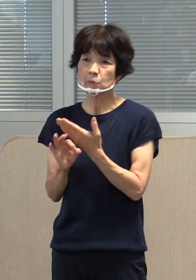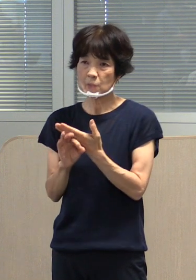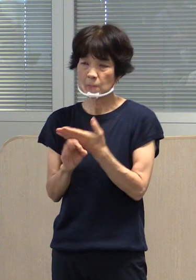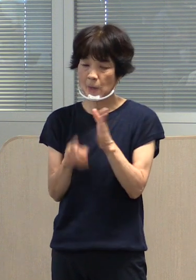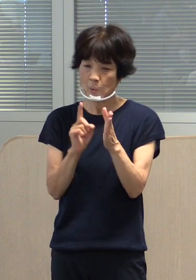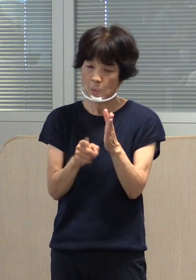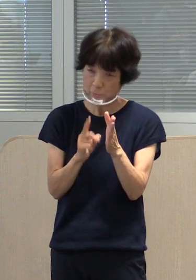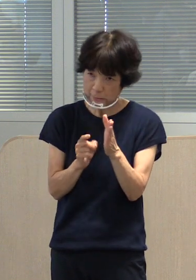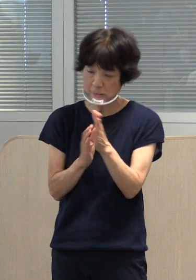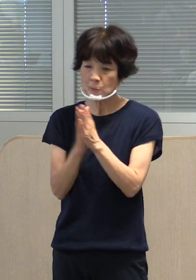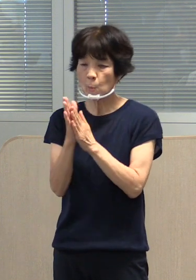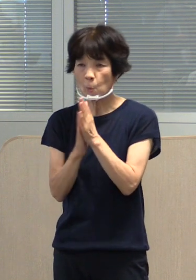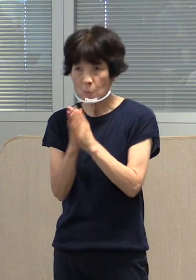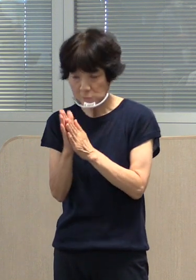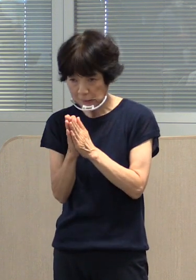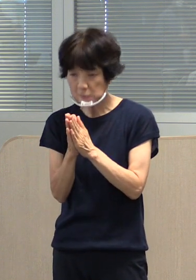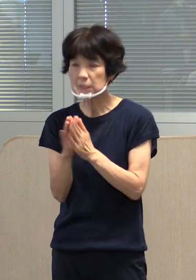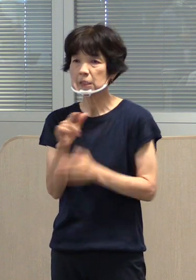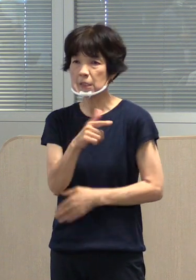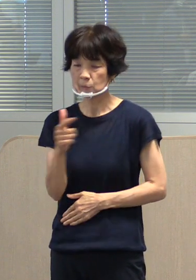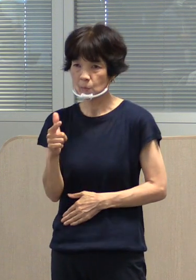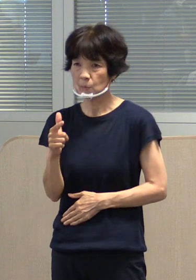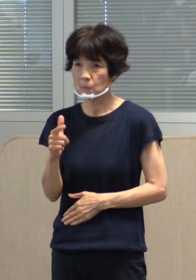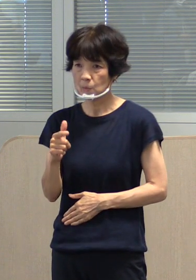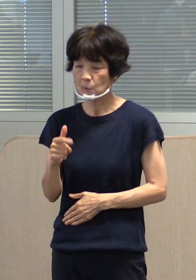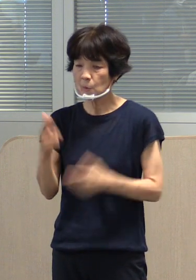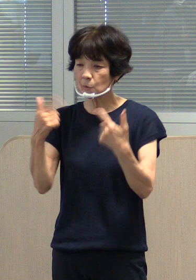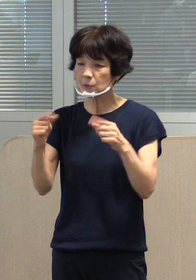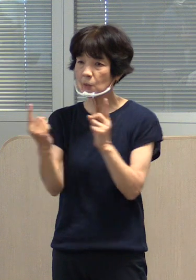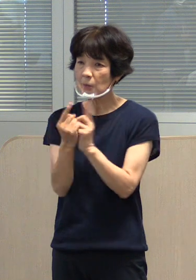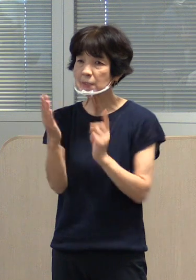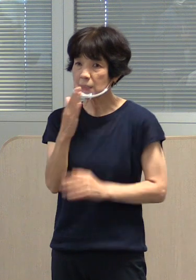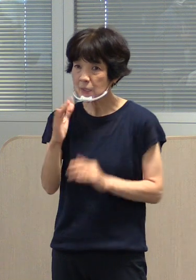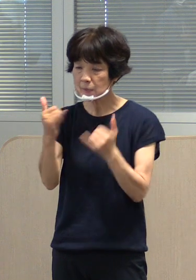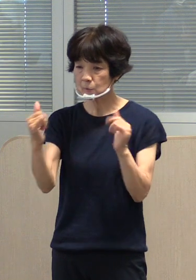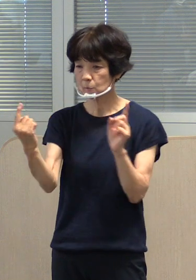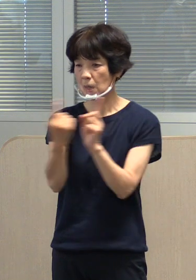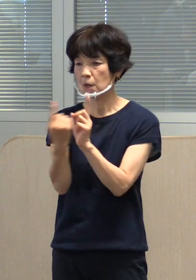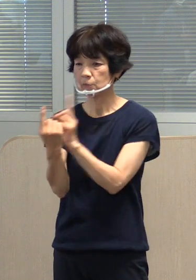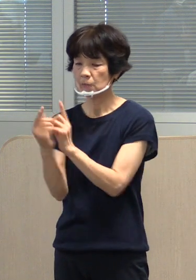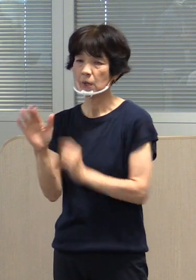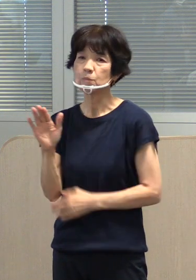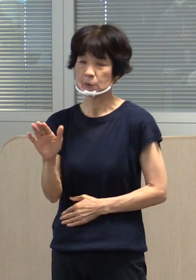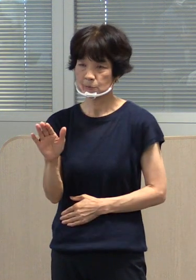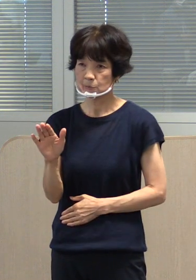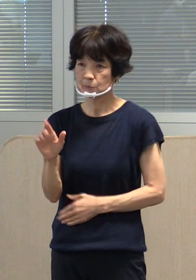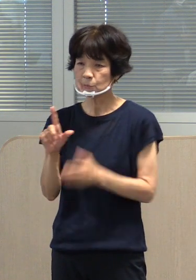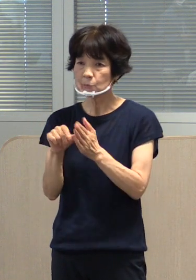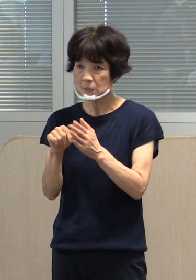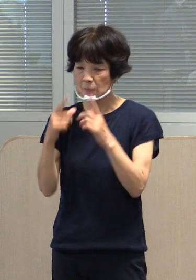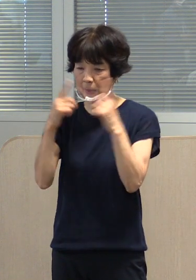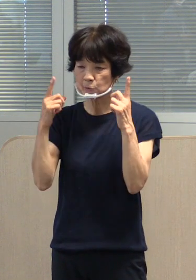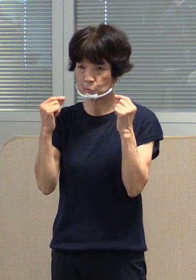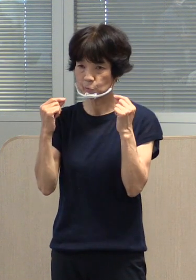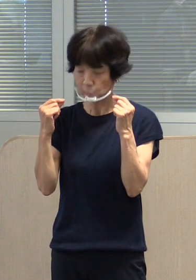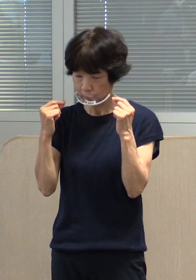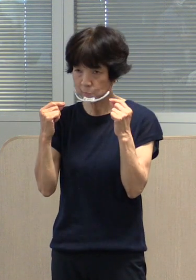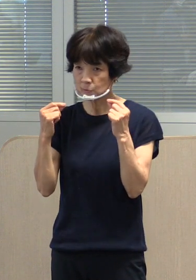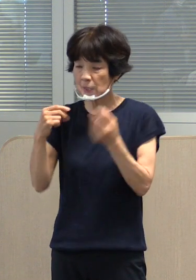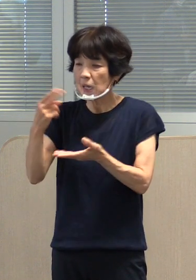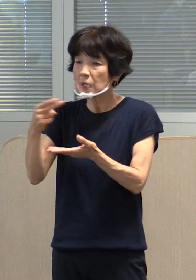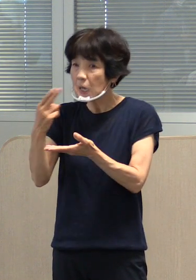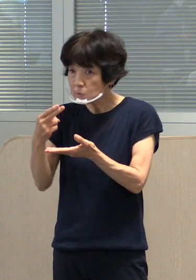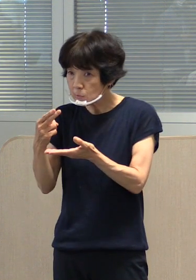参りなど、普段会ってない方と会う機会が増えます。その際にはマスクをしっかり着用し、会食